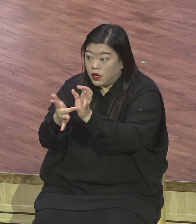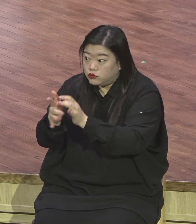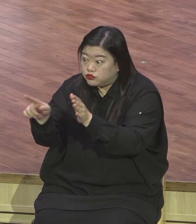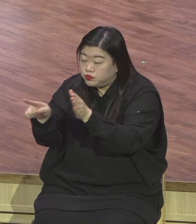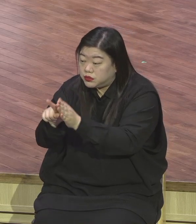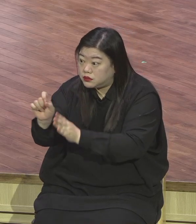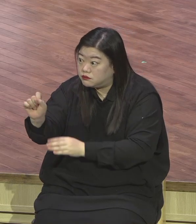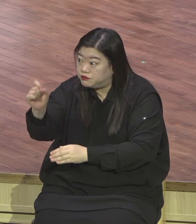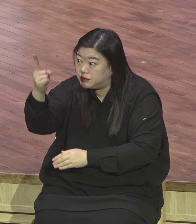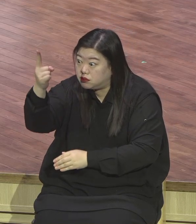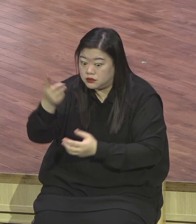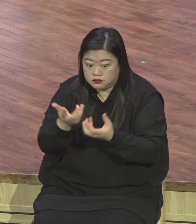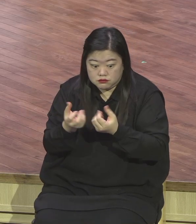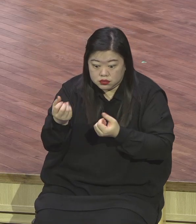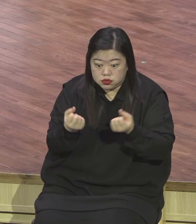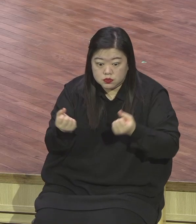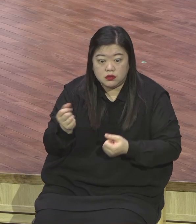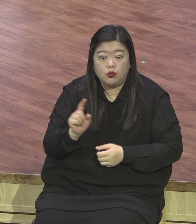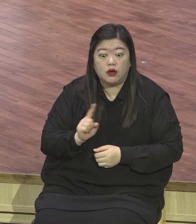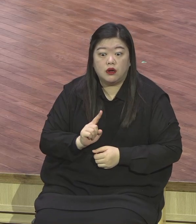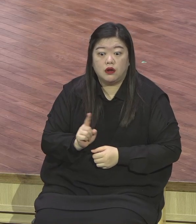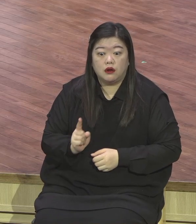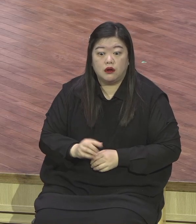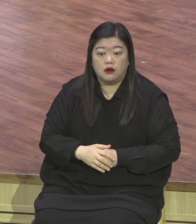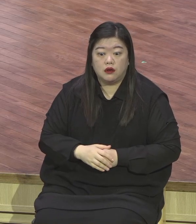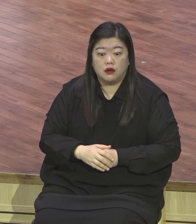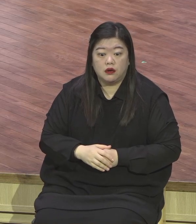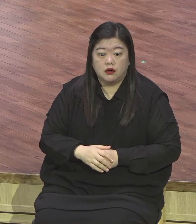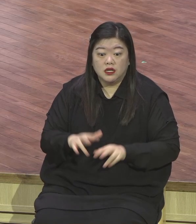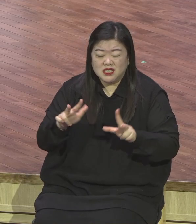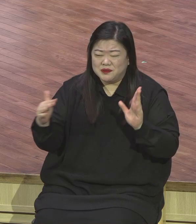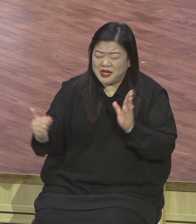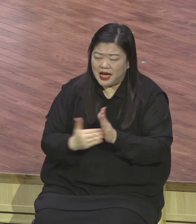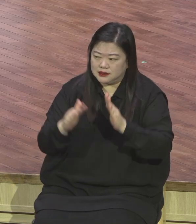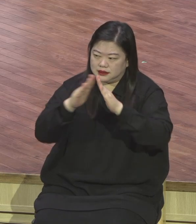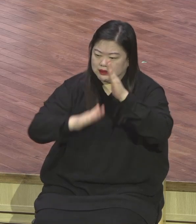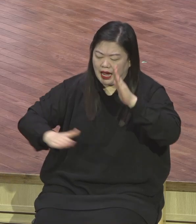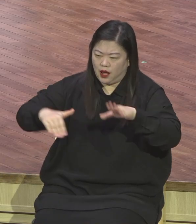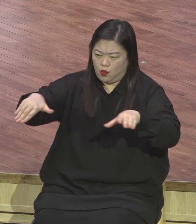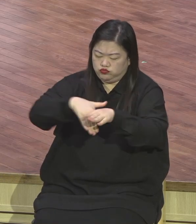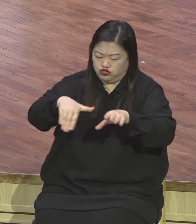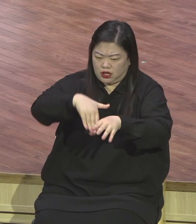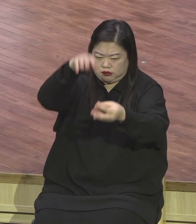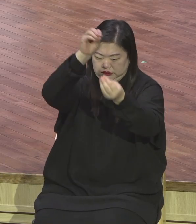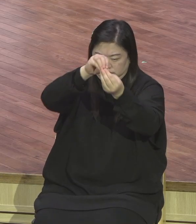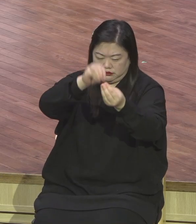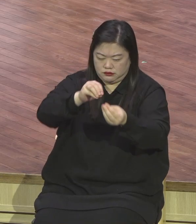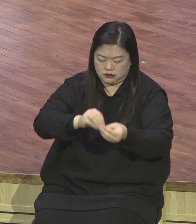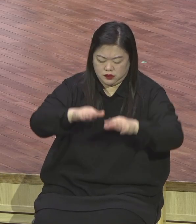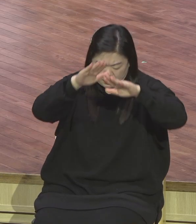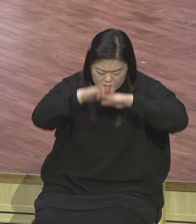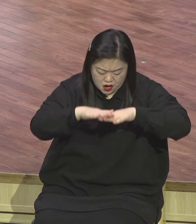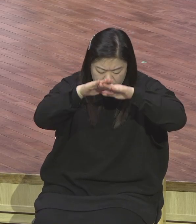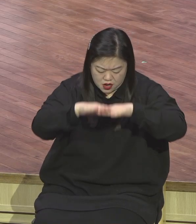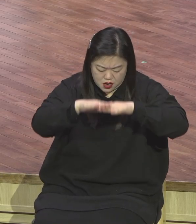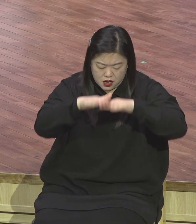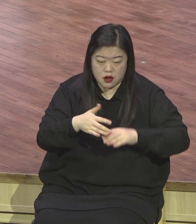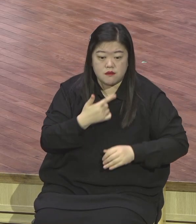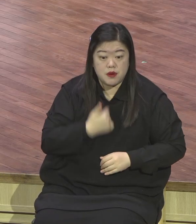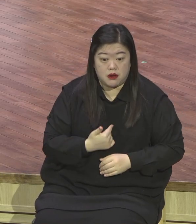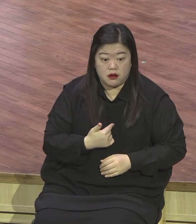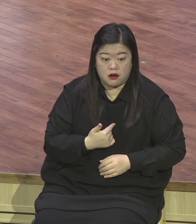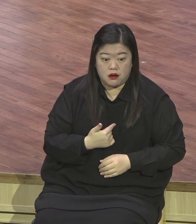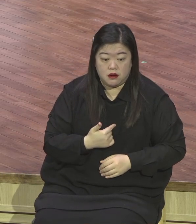납니다. 집안이 오랫동안 평생을 우상승배에 왔는데 갑자기 예수를 믿고 그 식구 중에 하나가